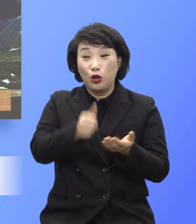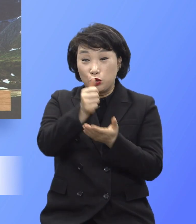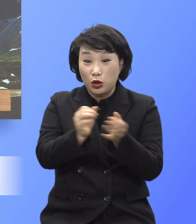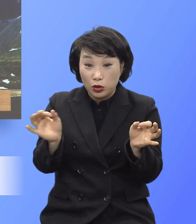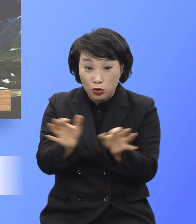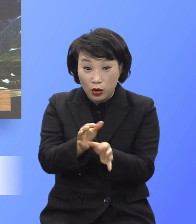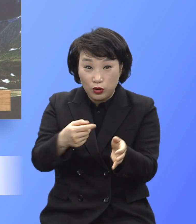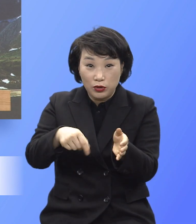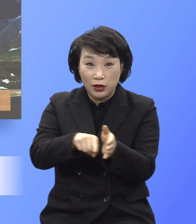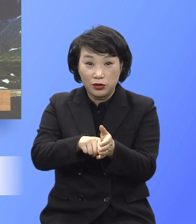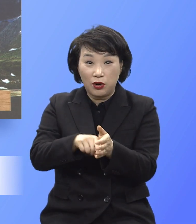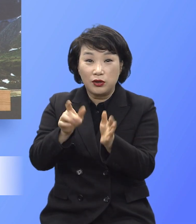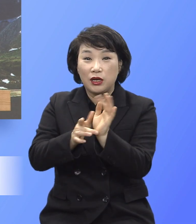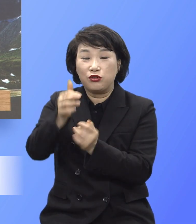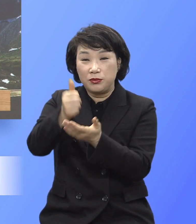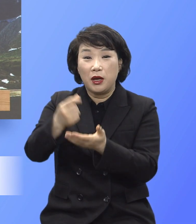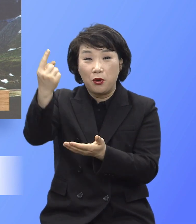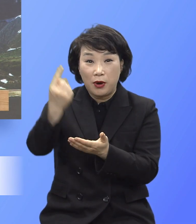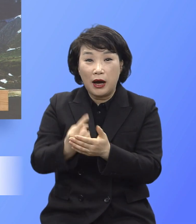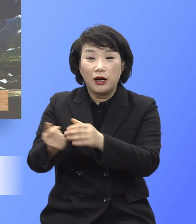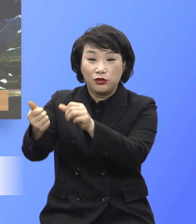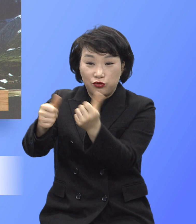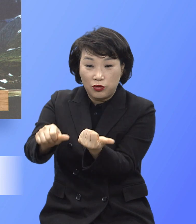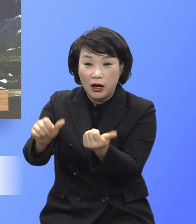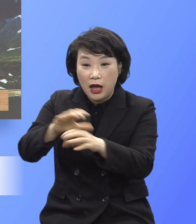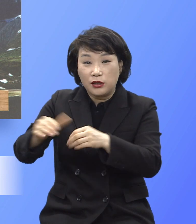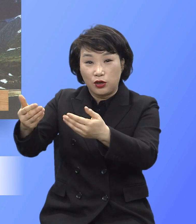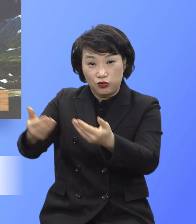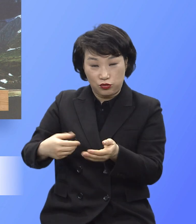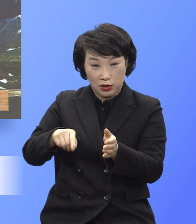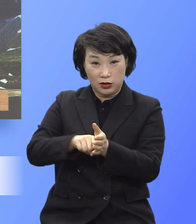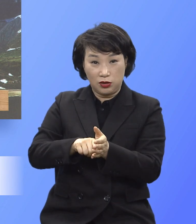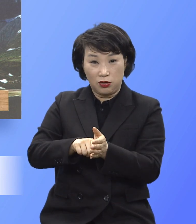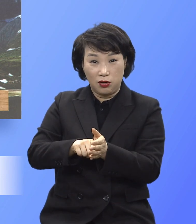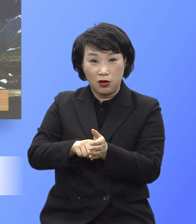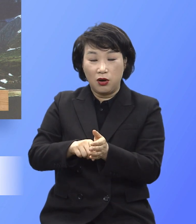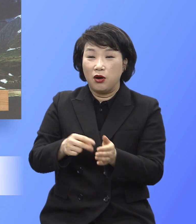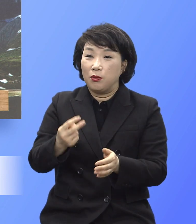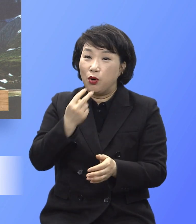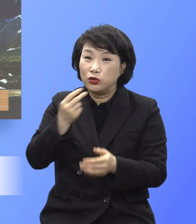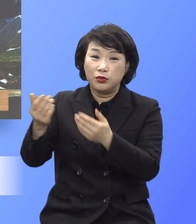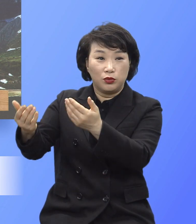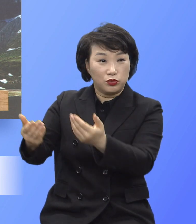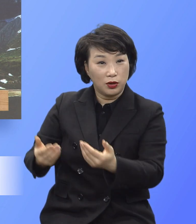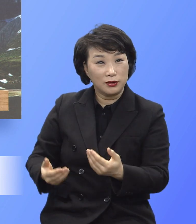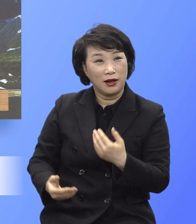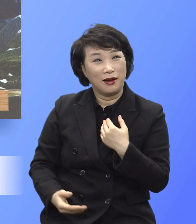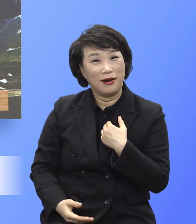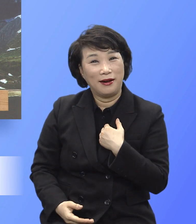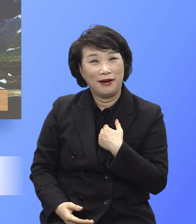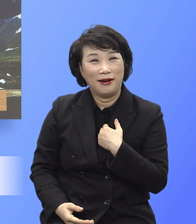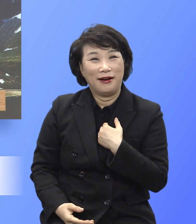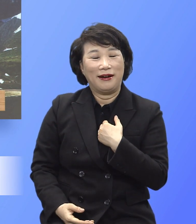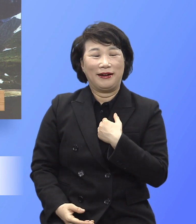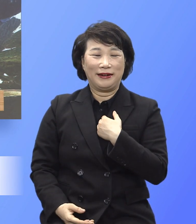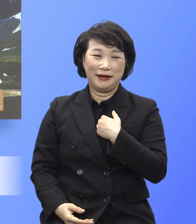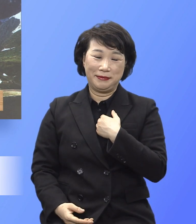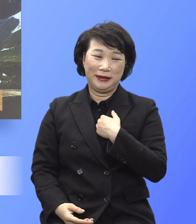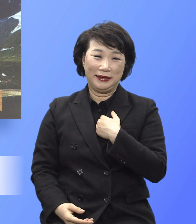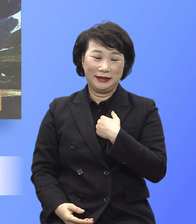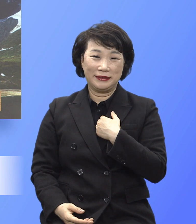속죄를 위해서 죽어서 해결해 주려고 목숨을 주셨다고 했습니다.